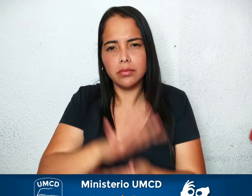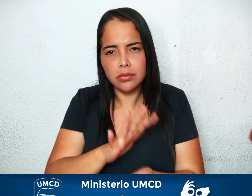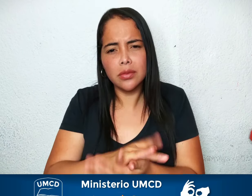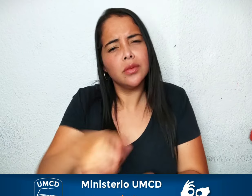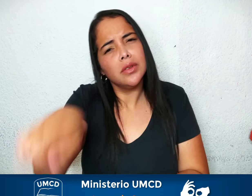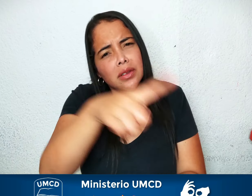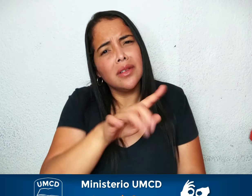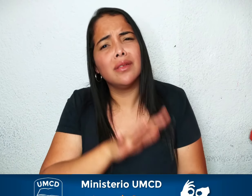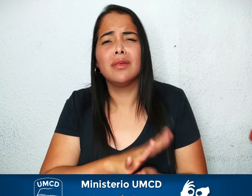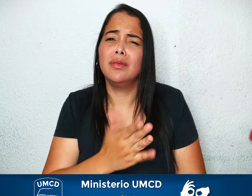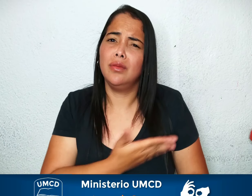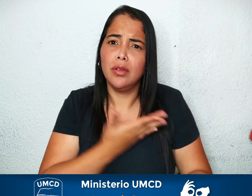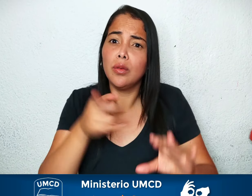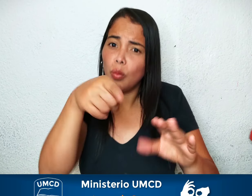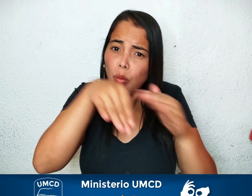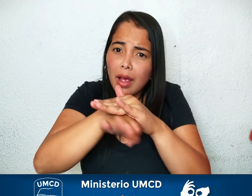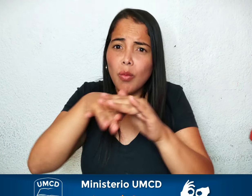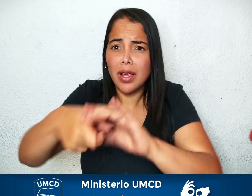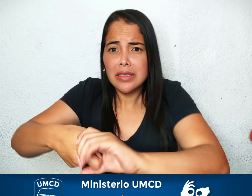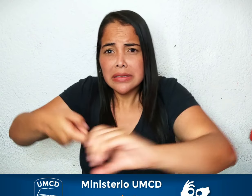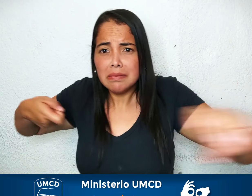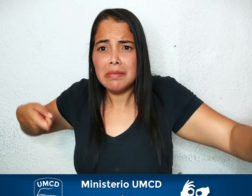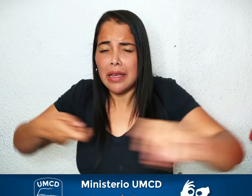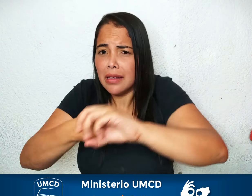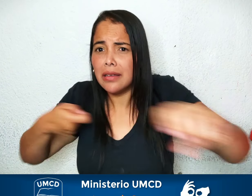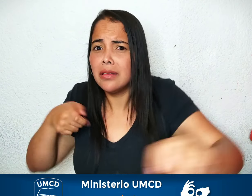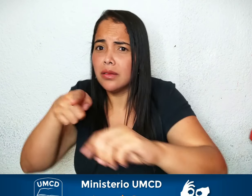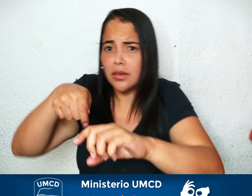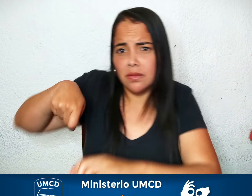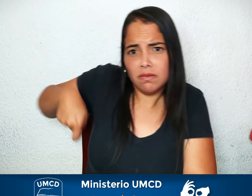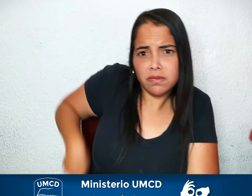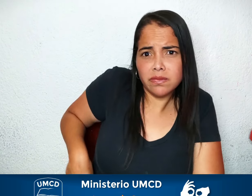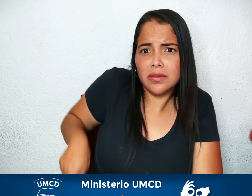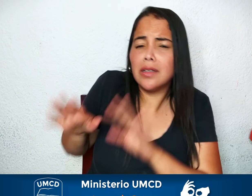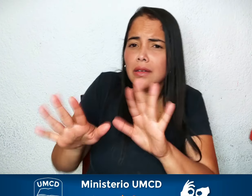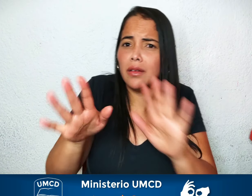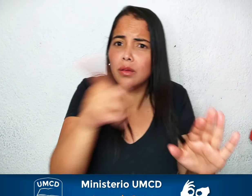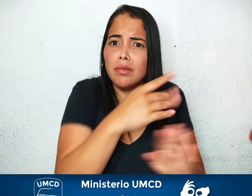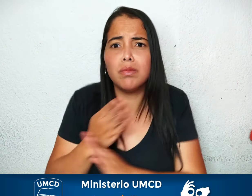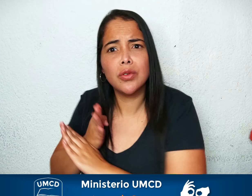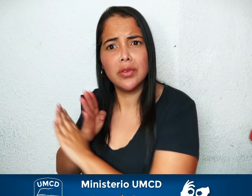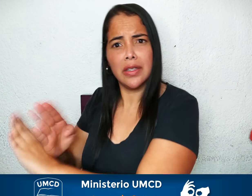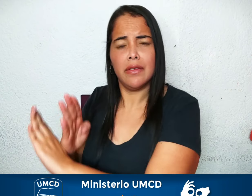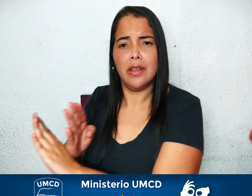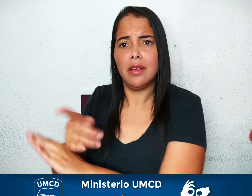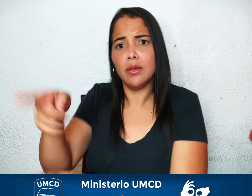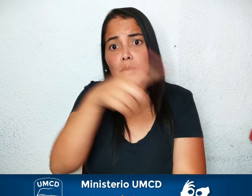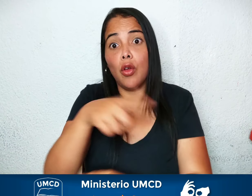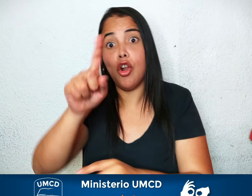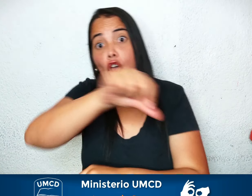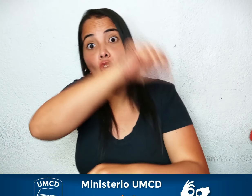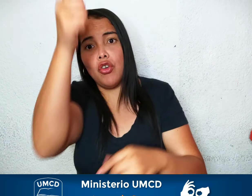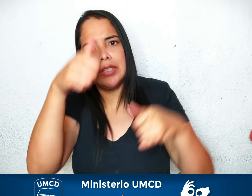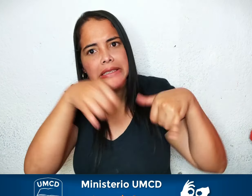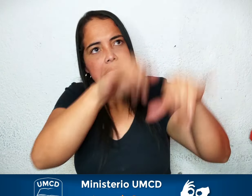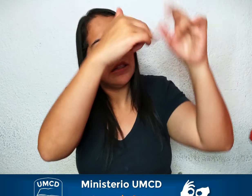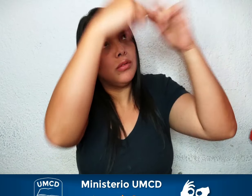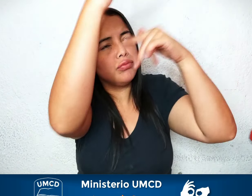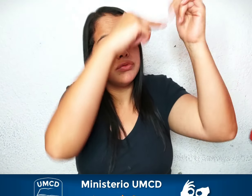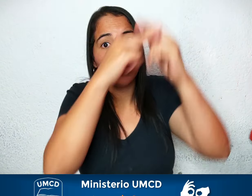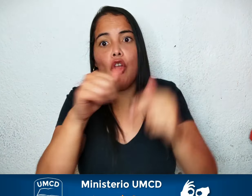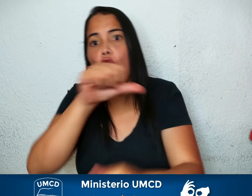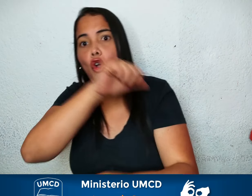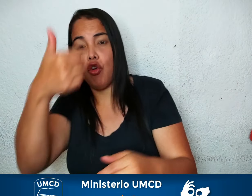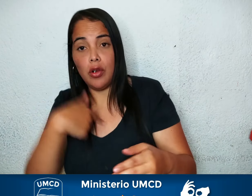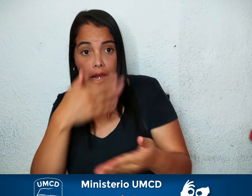preparado gente que tenía espadas y tenían lanzas, y mientras una parte del pueblo estaba defendiendo, la otra parte